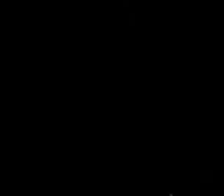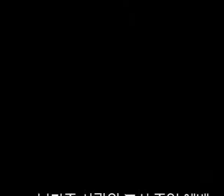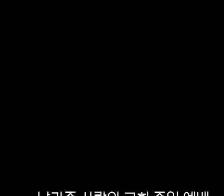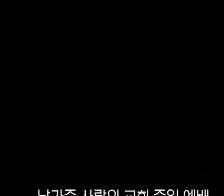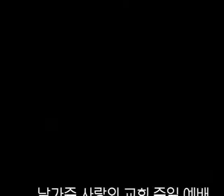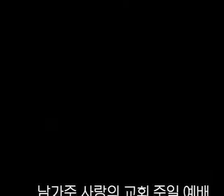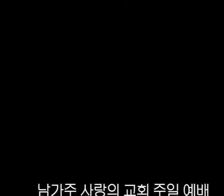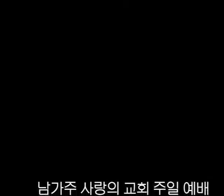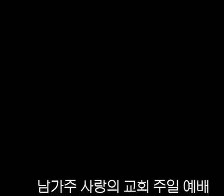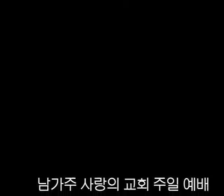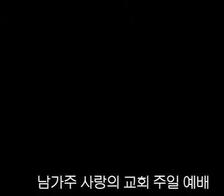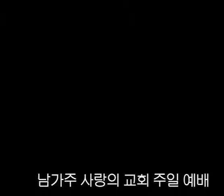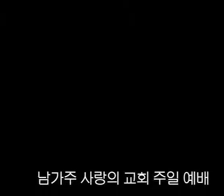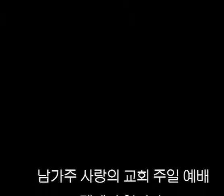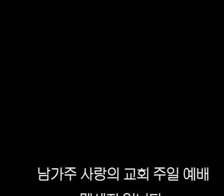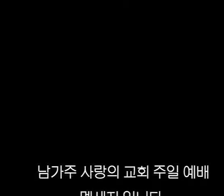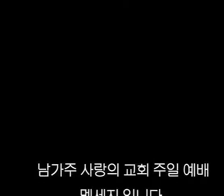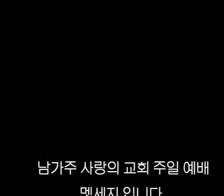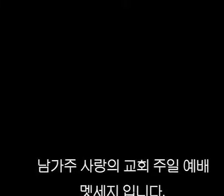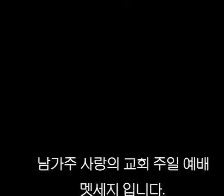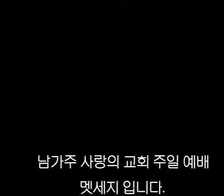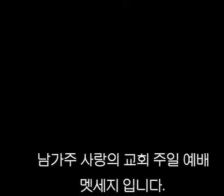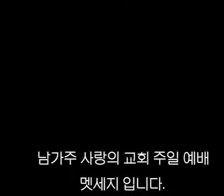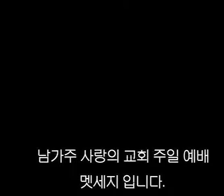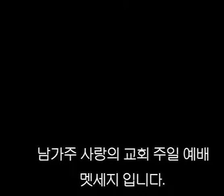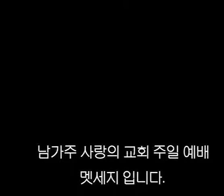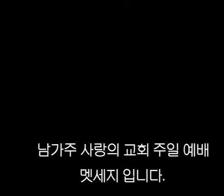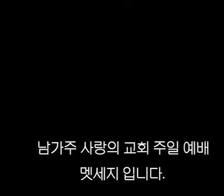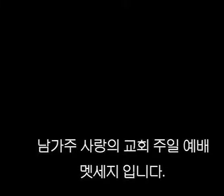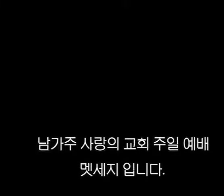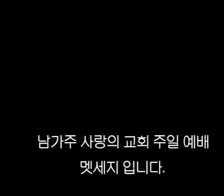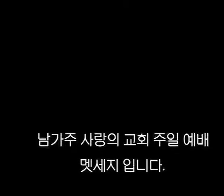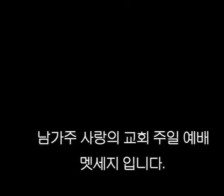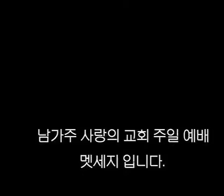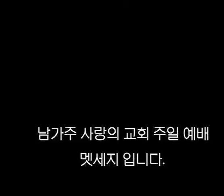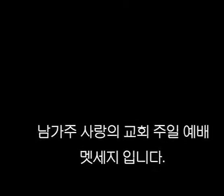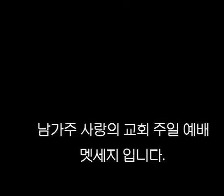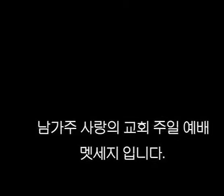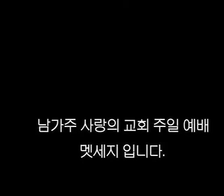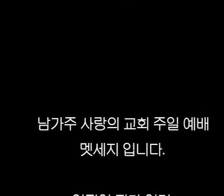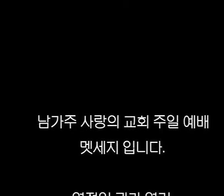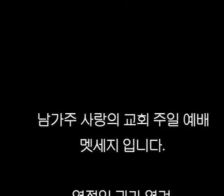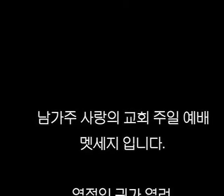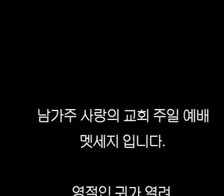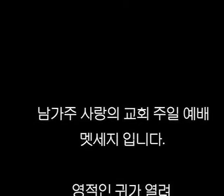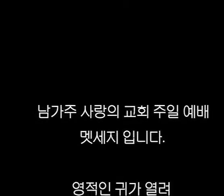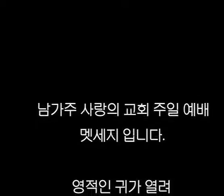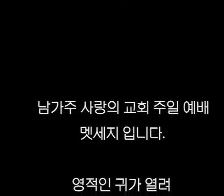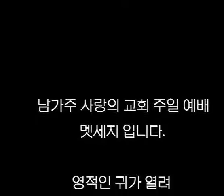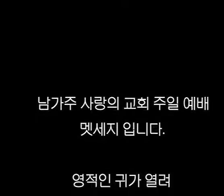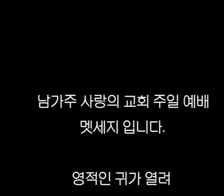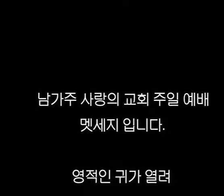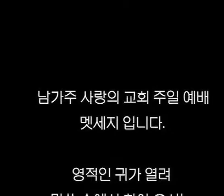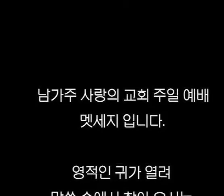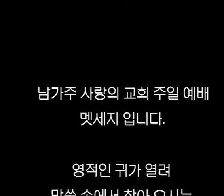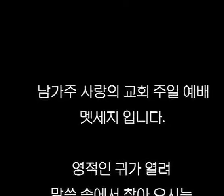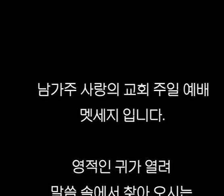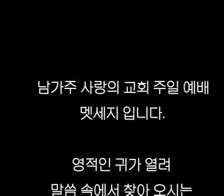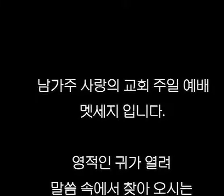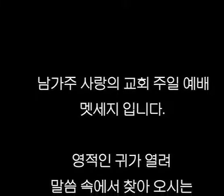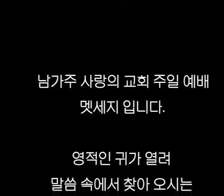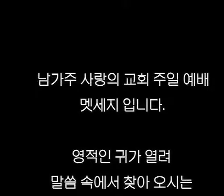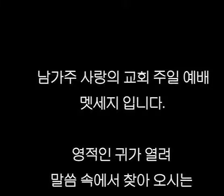남가주 사랑의 교회 주일 예배 메시지입니다. 영적인 귀가 열려 말씀